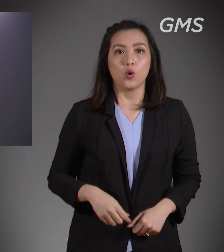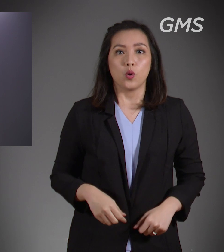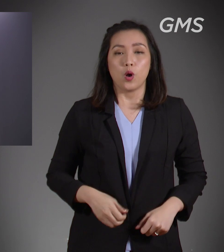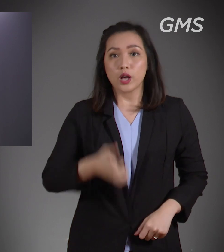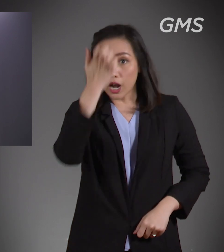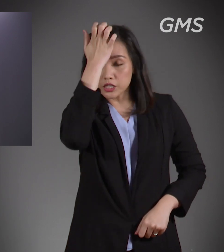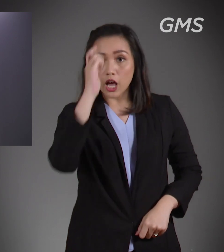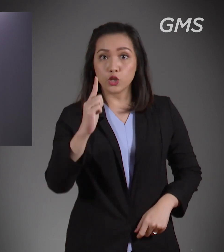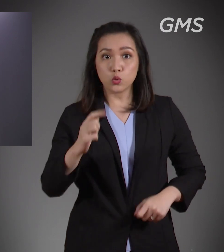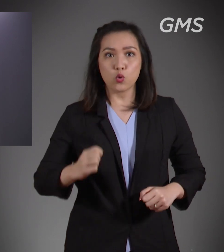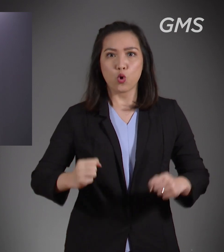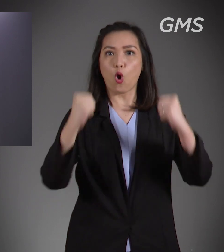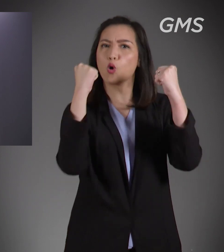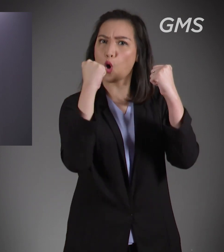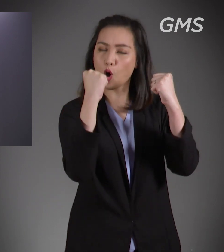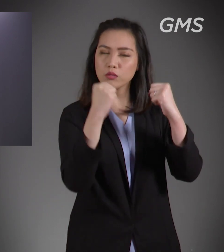bad news.